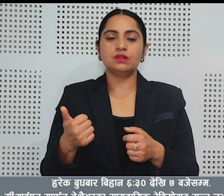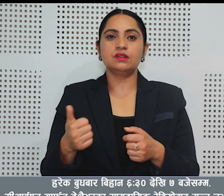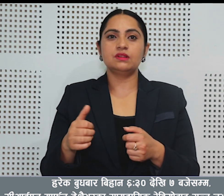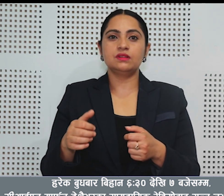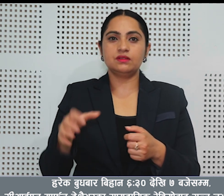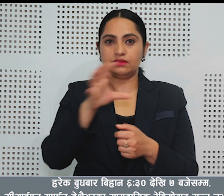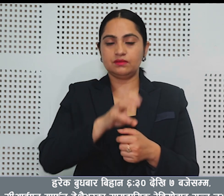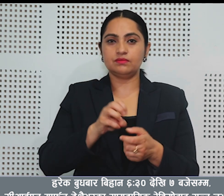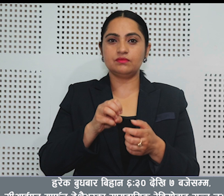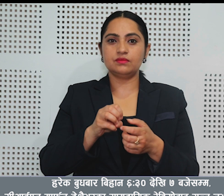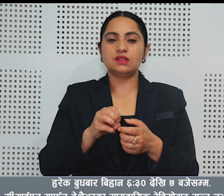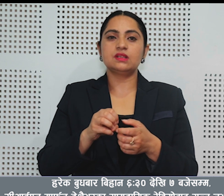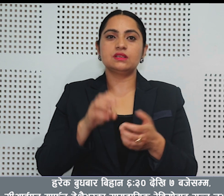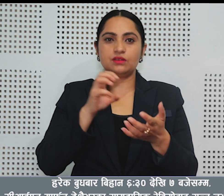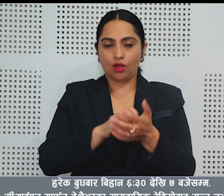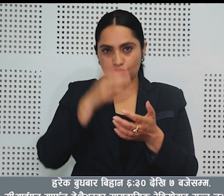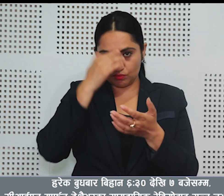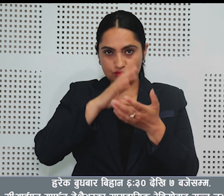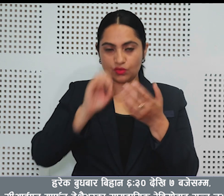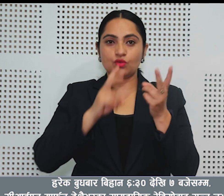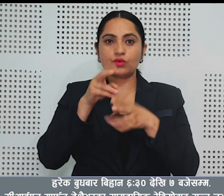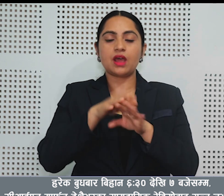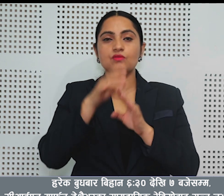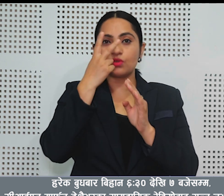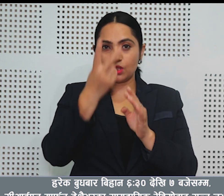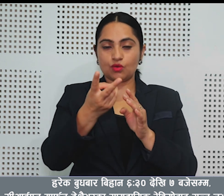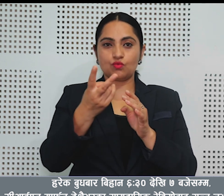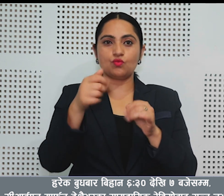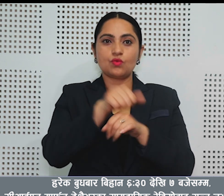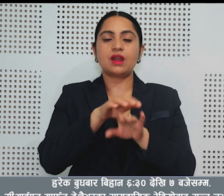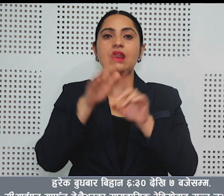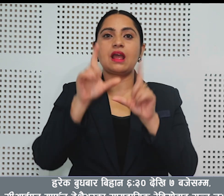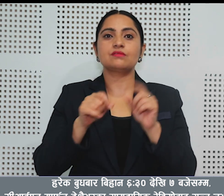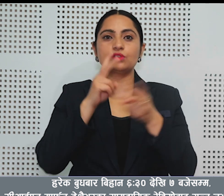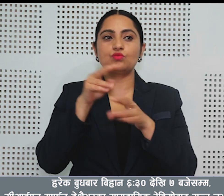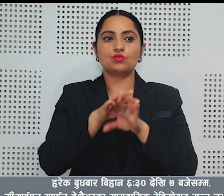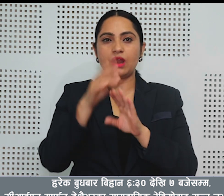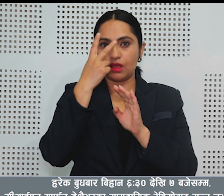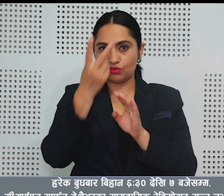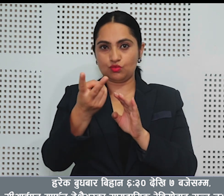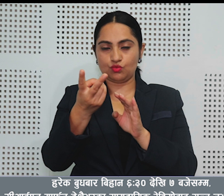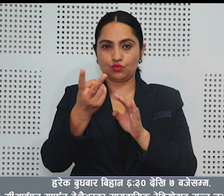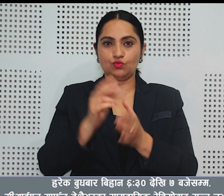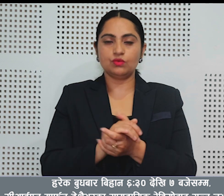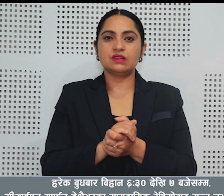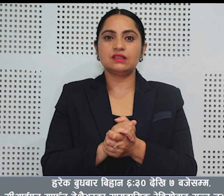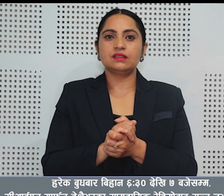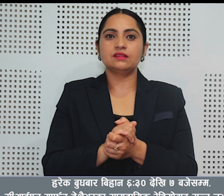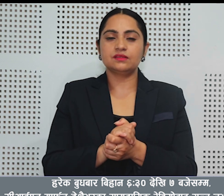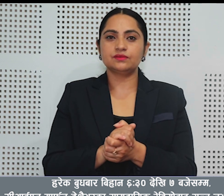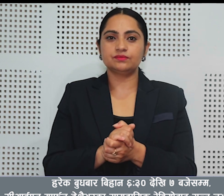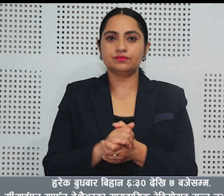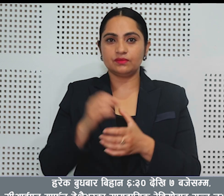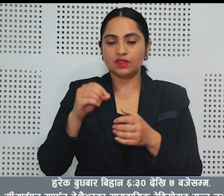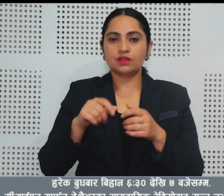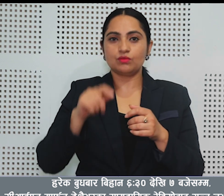सुविधाहरू, पूर्वाधारका कुराहरू उहाँहरूलाई चाहिने काम गर्नलाई त चाहियो नि, त्यसै अनुसारका अरू